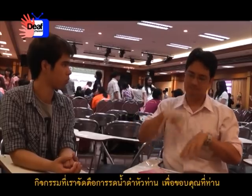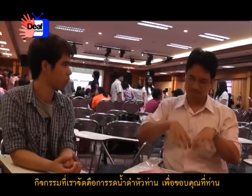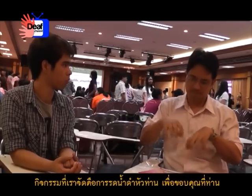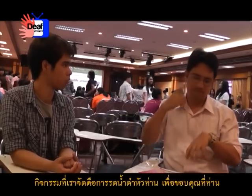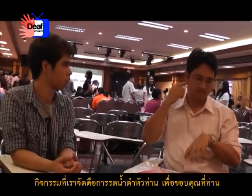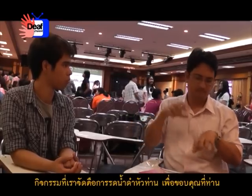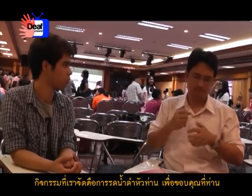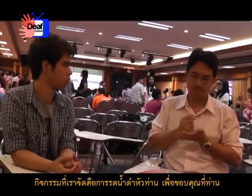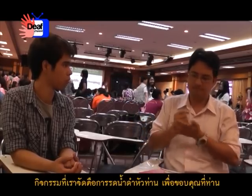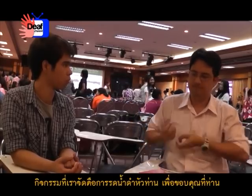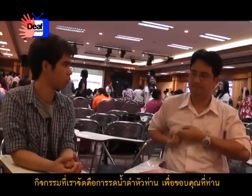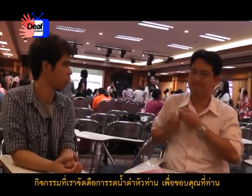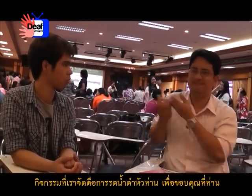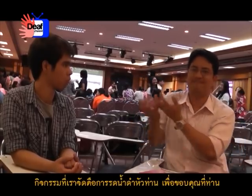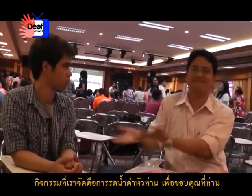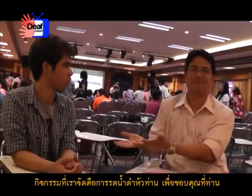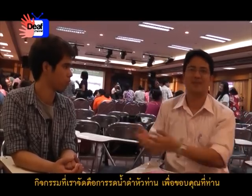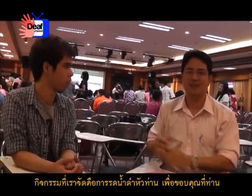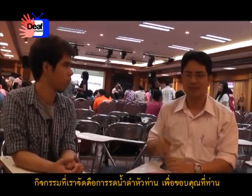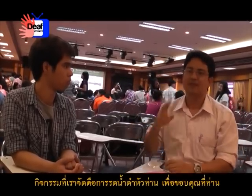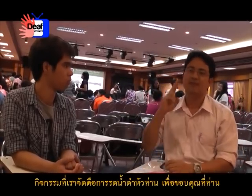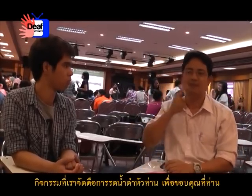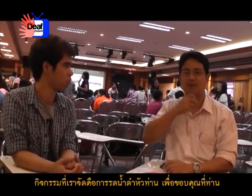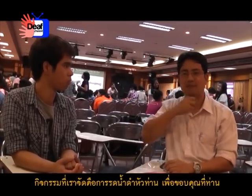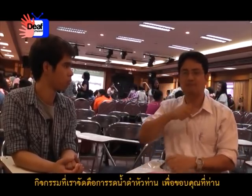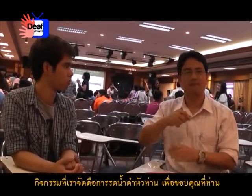ำหัวท่านระลึกถึงพระคุณที่ท่านได้ช่วยเหลือพวกเรามาครับ